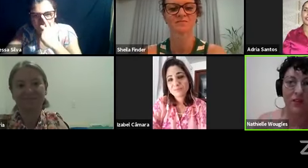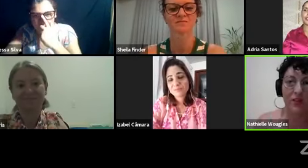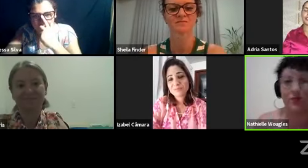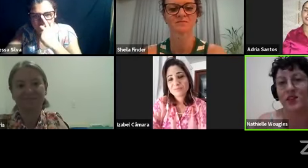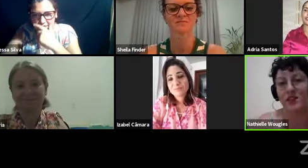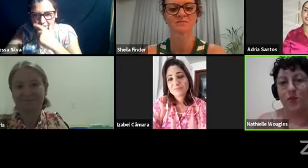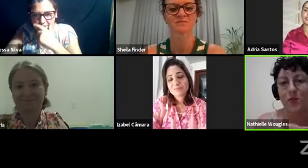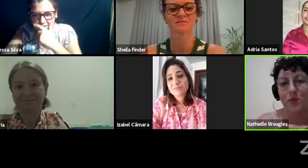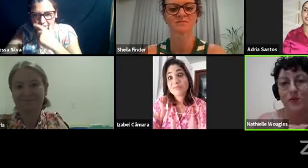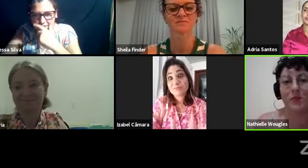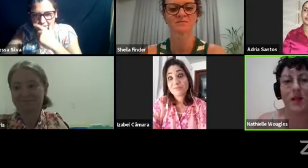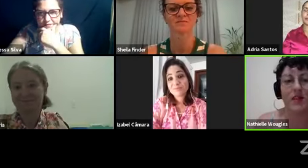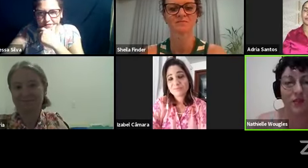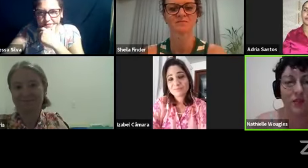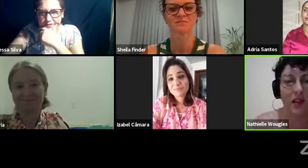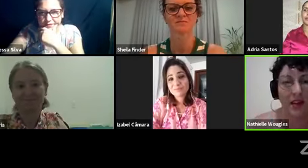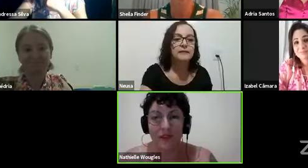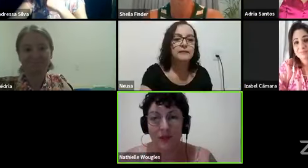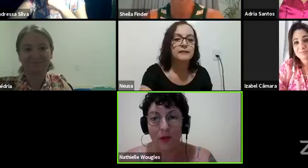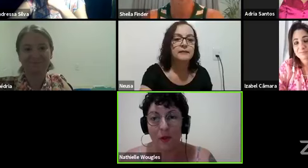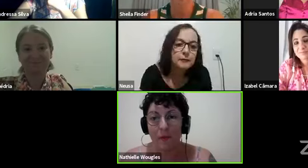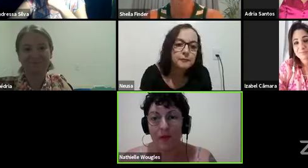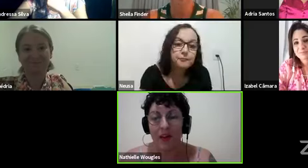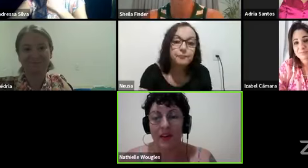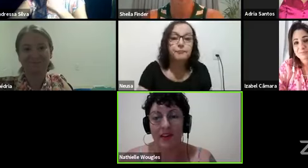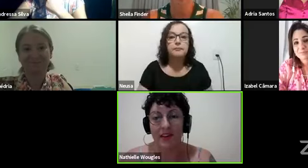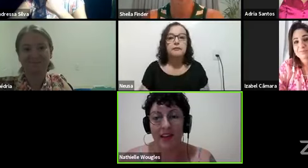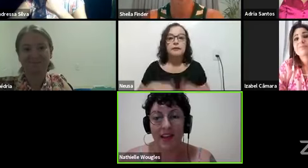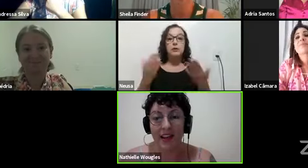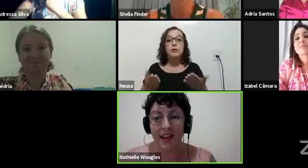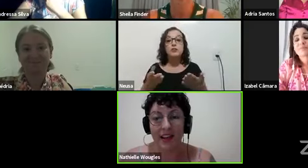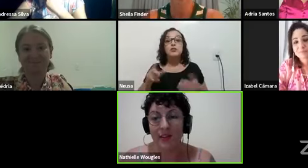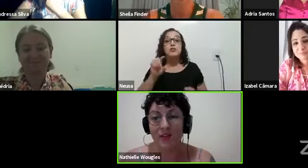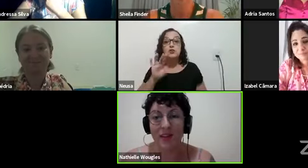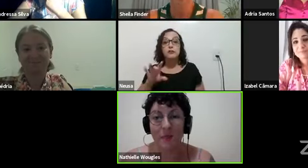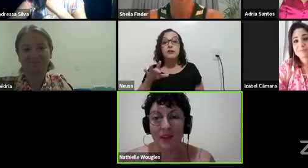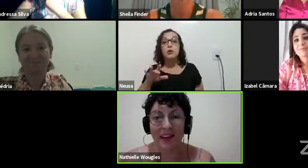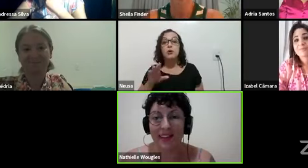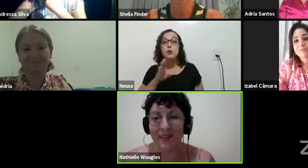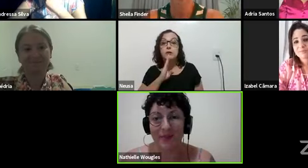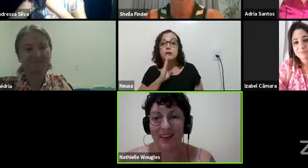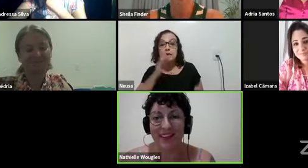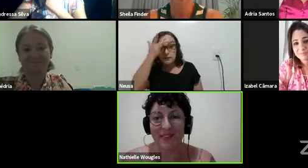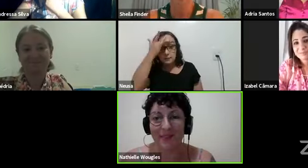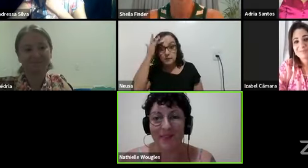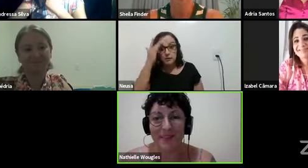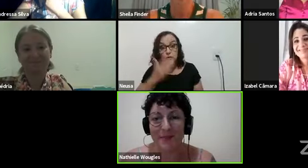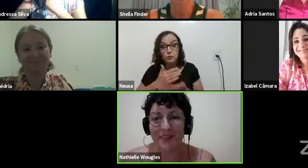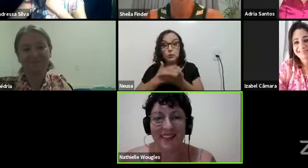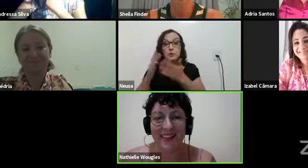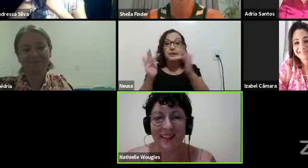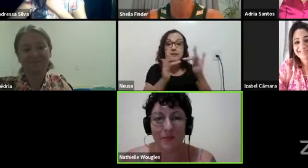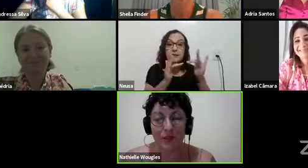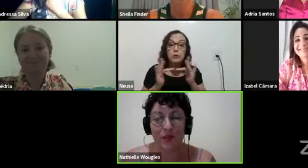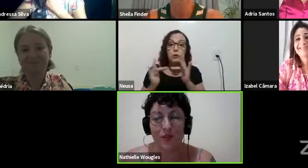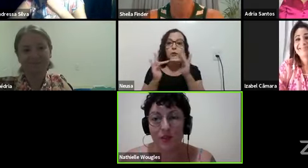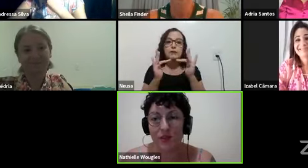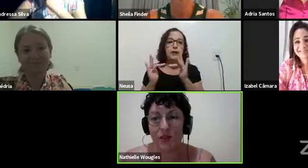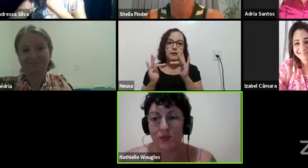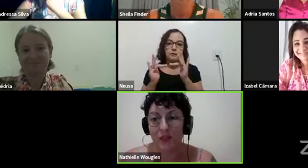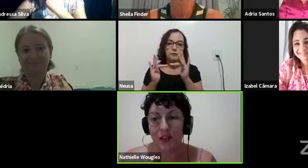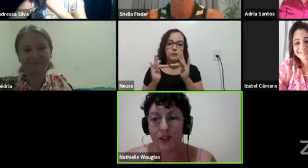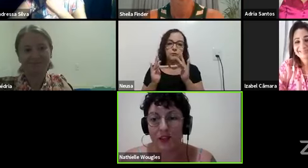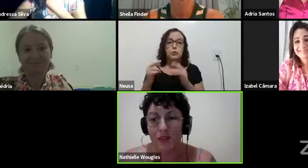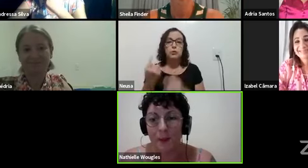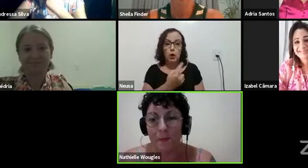de plástico, desse globo de plástico que a Guedra falou, que ele não serve para nada porque ele não nos representa, porque nós somos